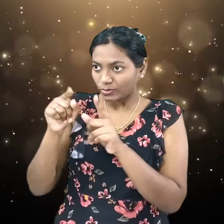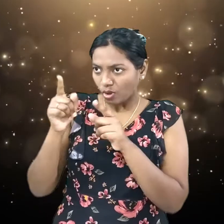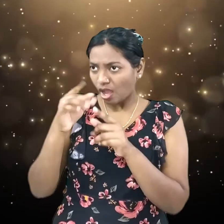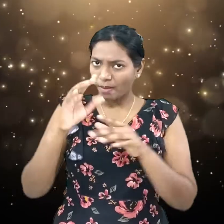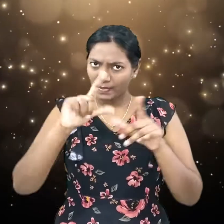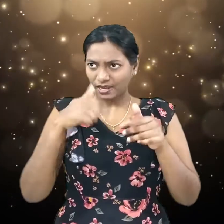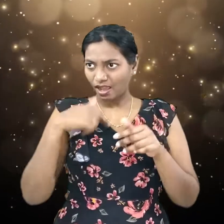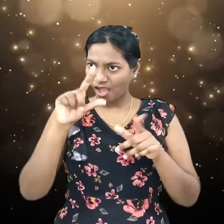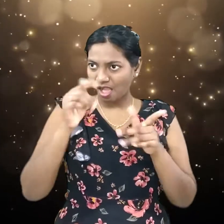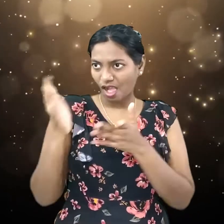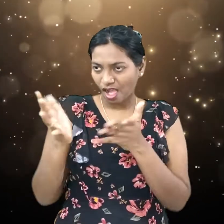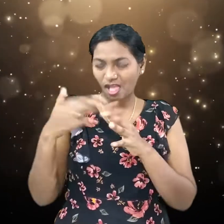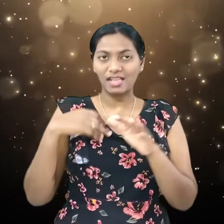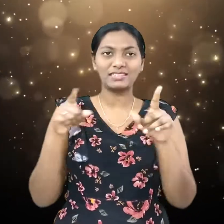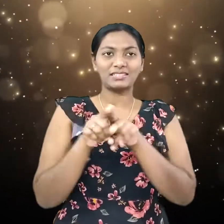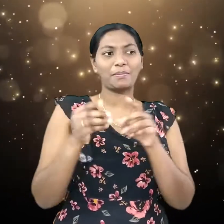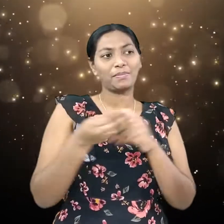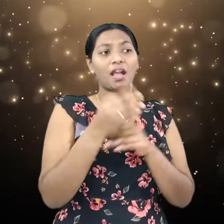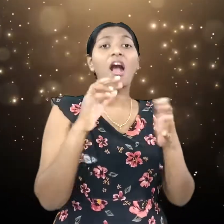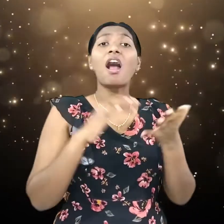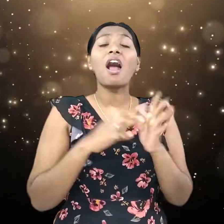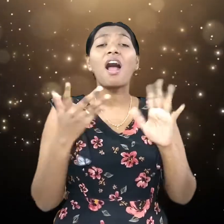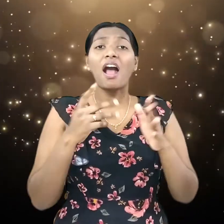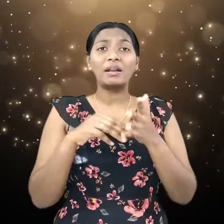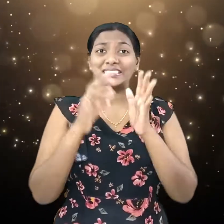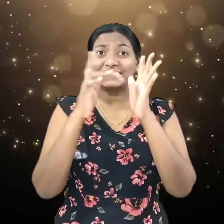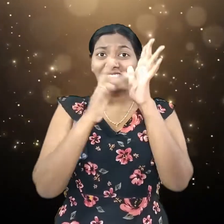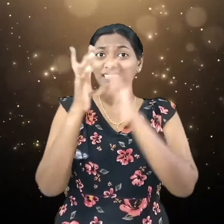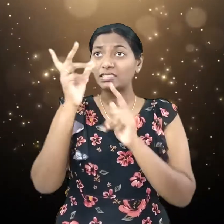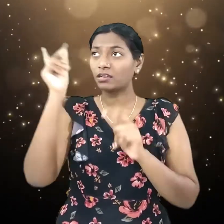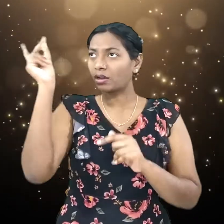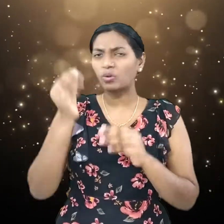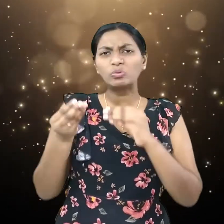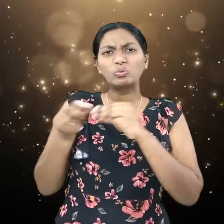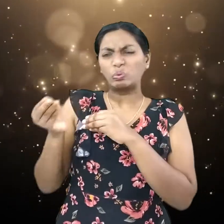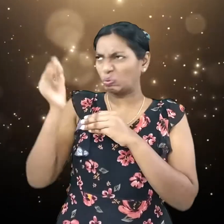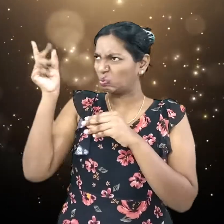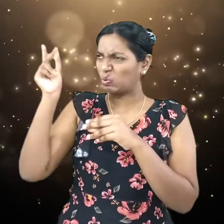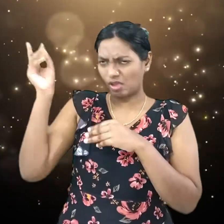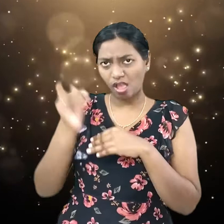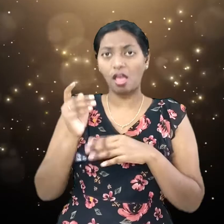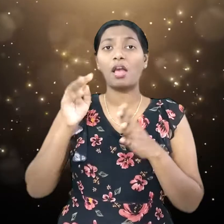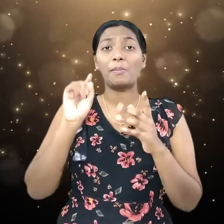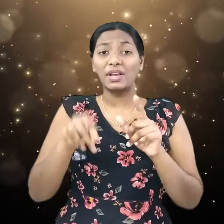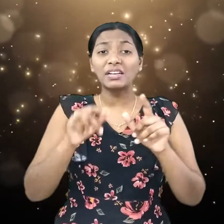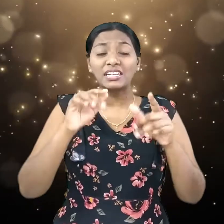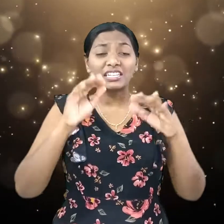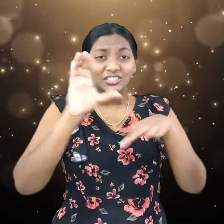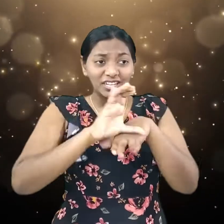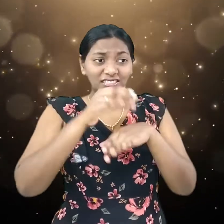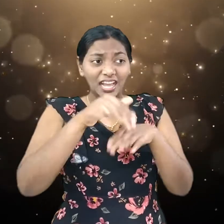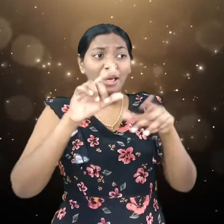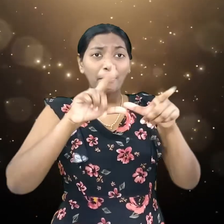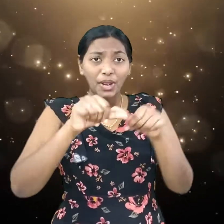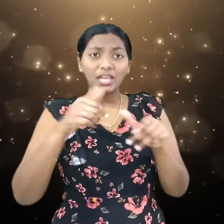जब उसके पास आने का दिन नजदीक आ रहा है। हम खोल सकते हैं भजन संहिता